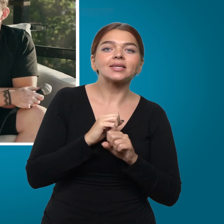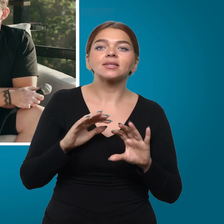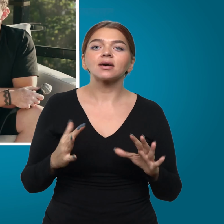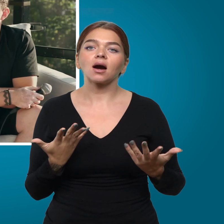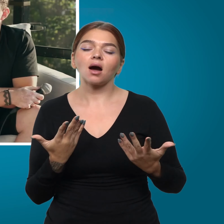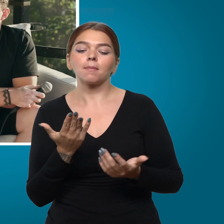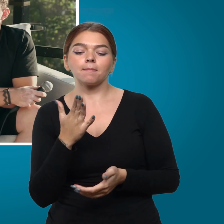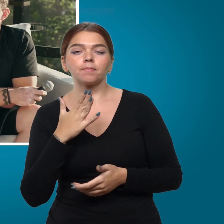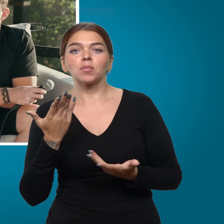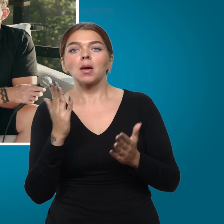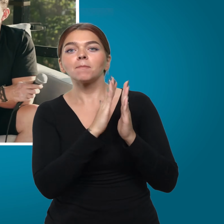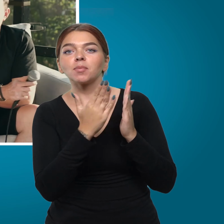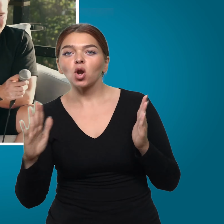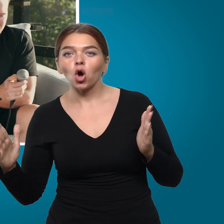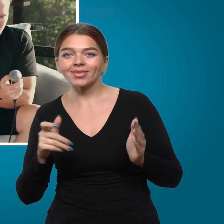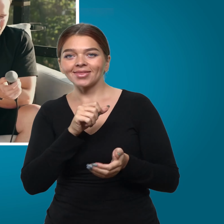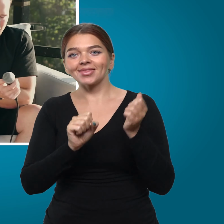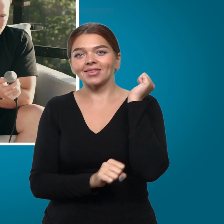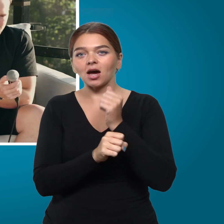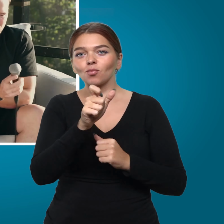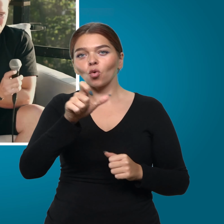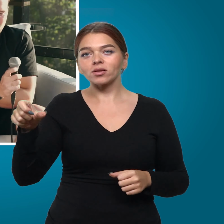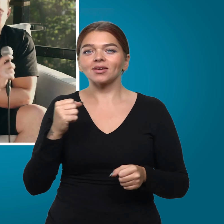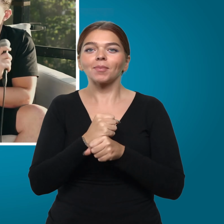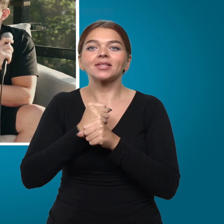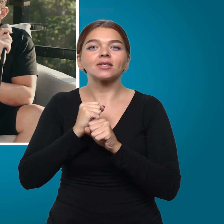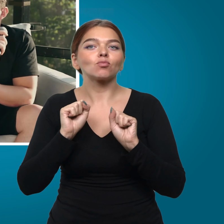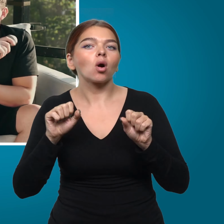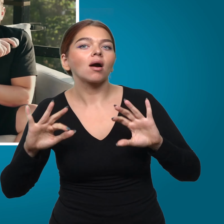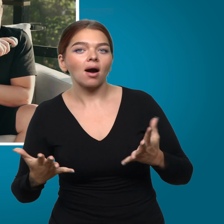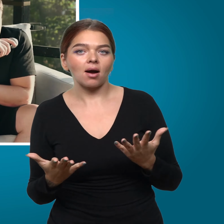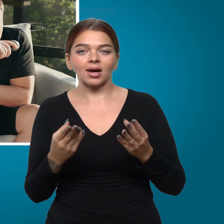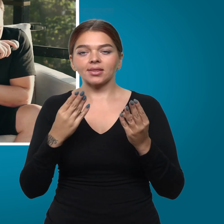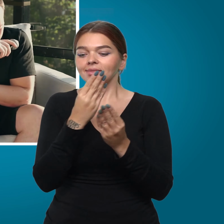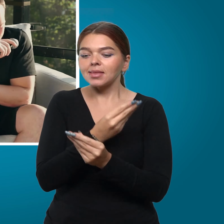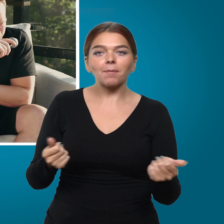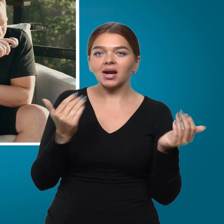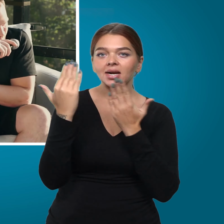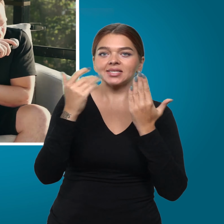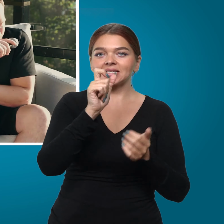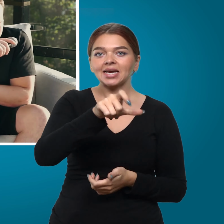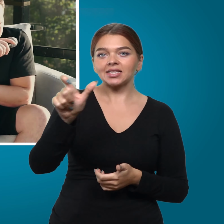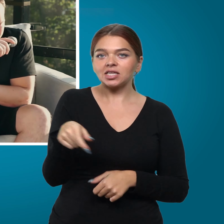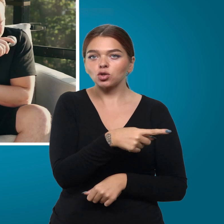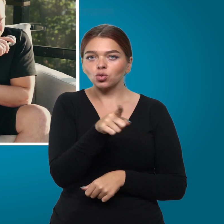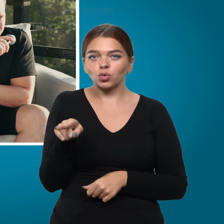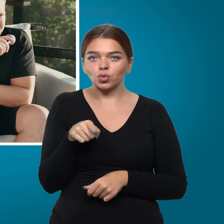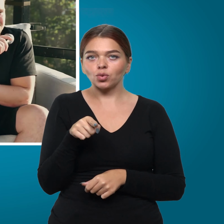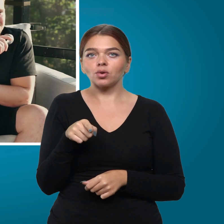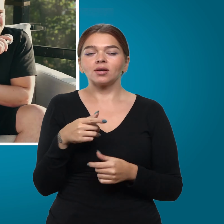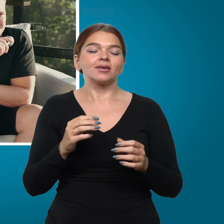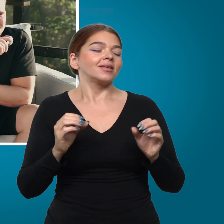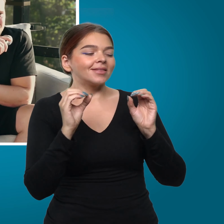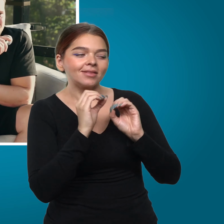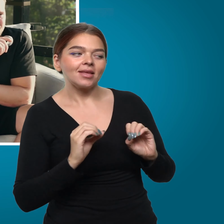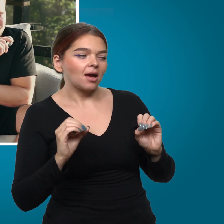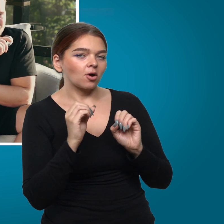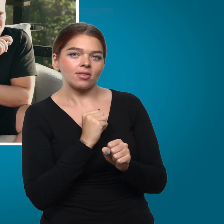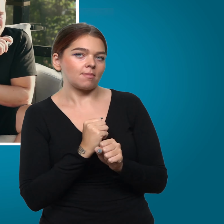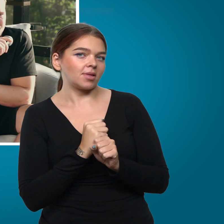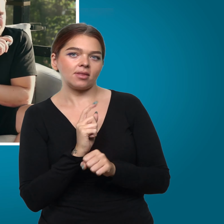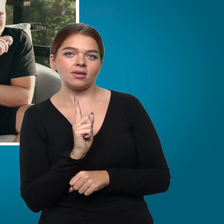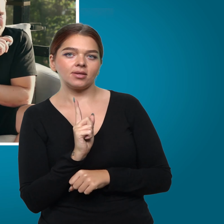Nieko nepadarysit, iš tikrųjų. Paauglystė yra metas, kai tau susisuka smegenis, kai tu nebepažįsti pat savęs ir